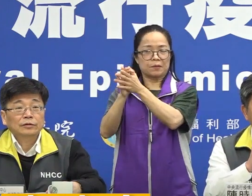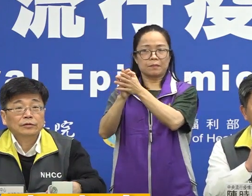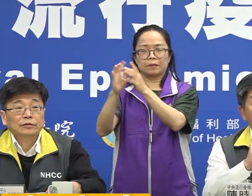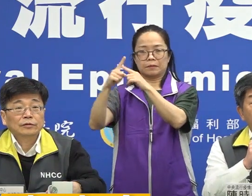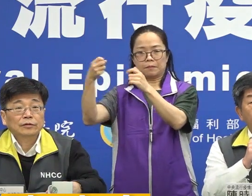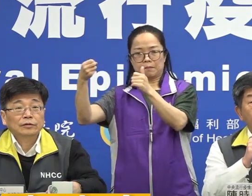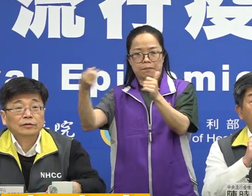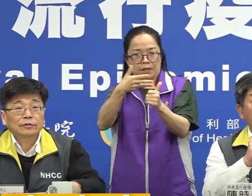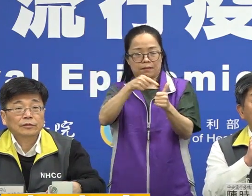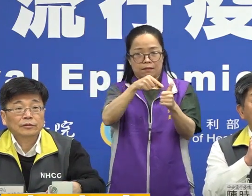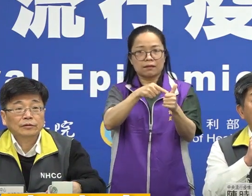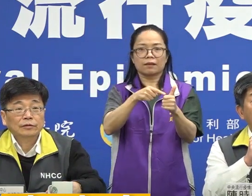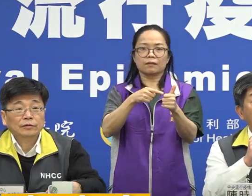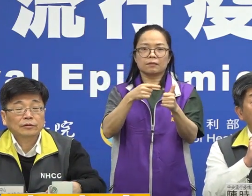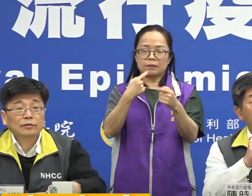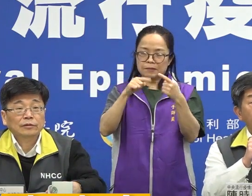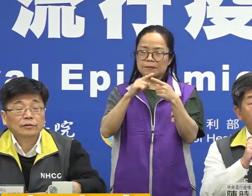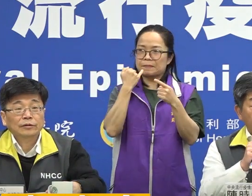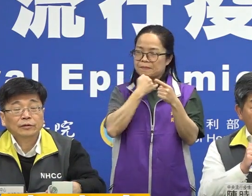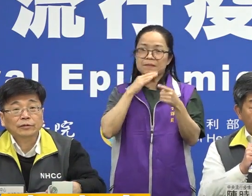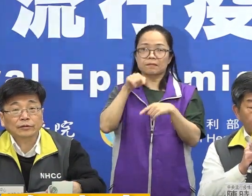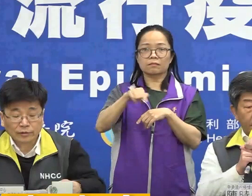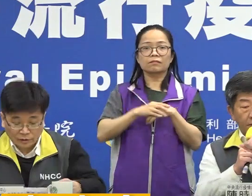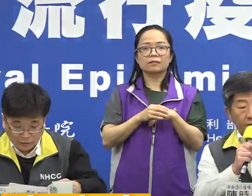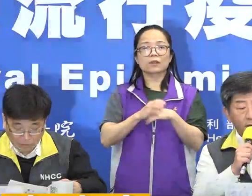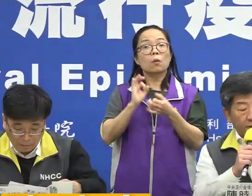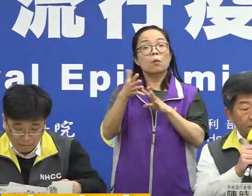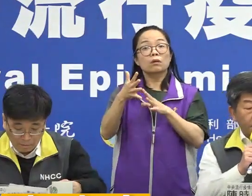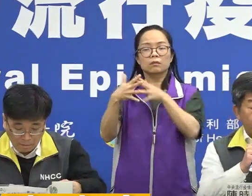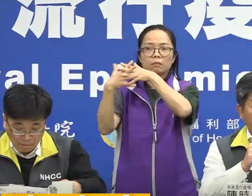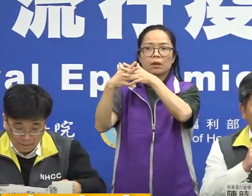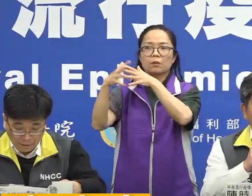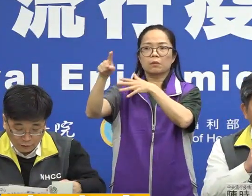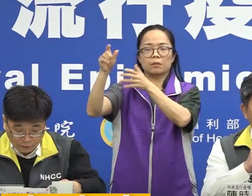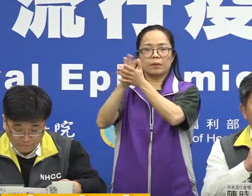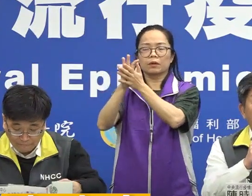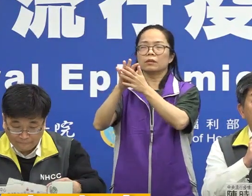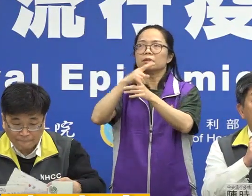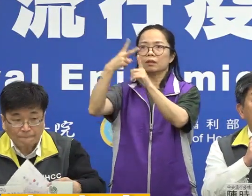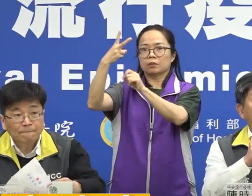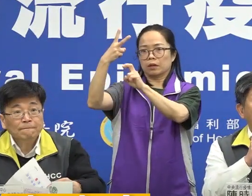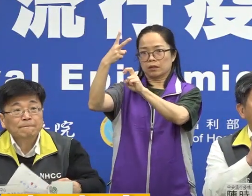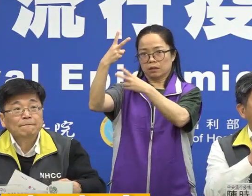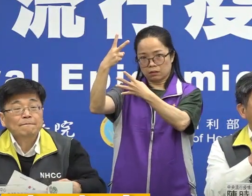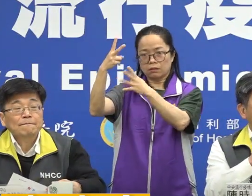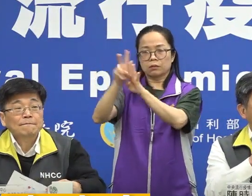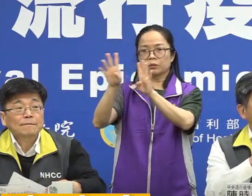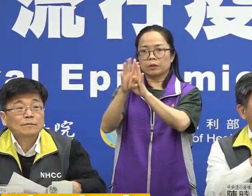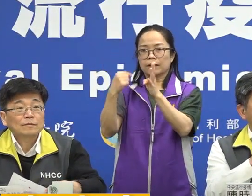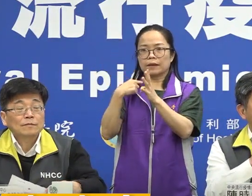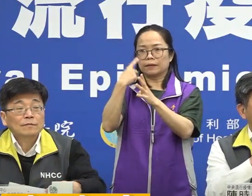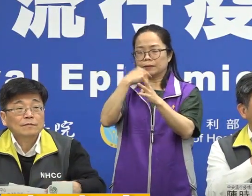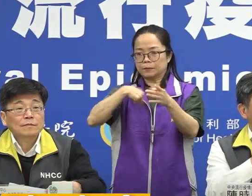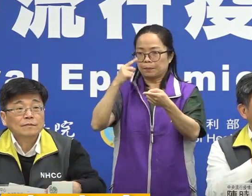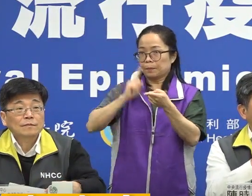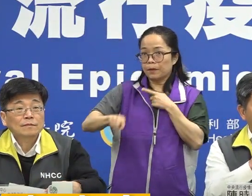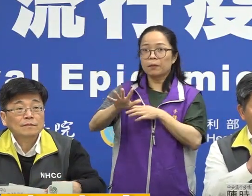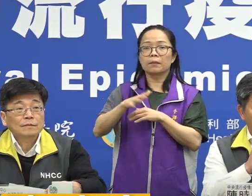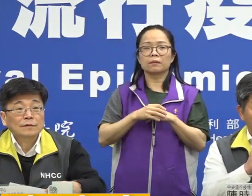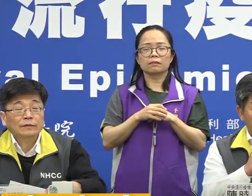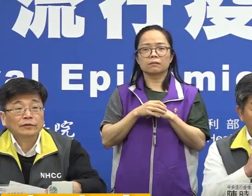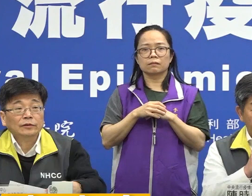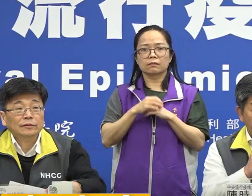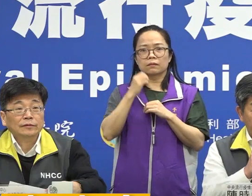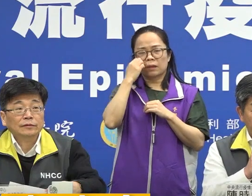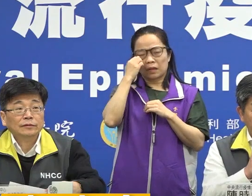可能性，好，相对的高，因为美国友人是在2月24日，开始就出现症状，